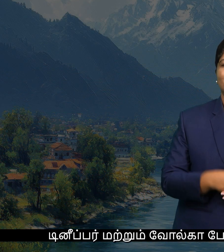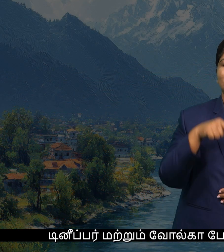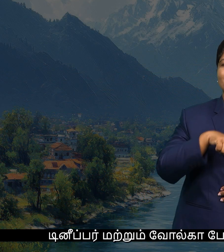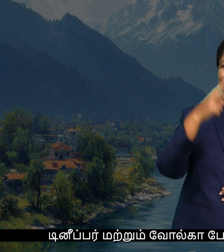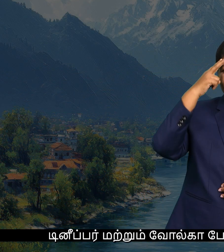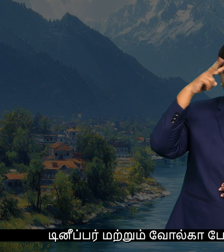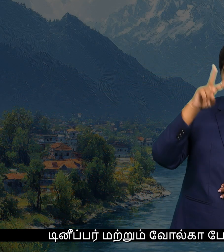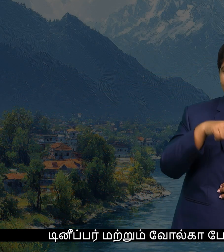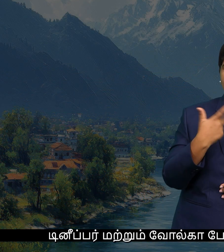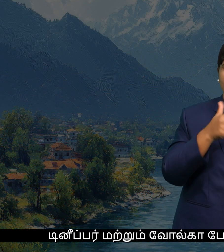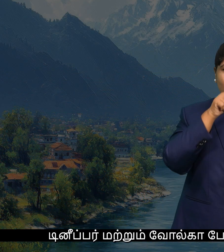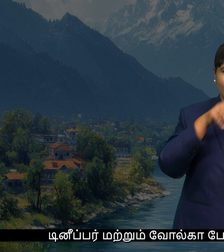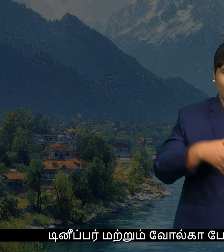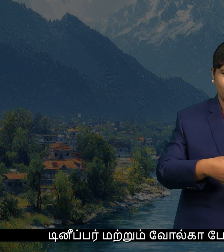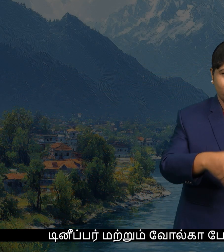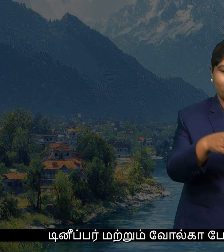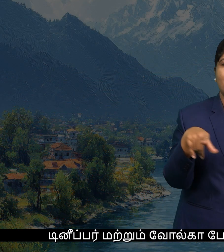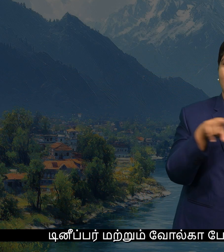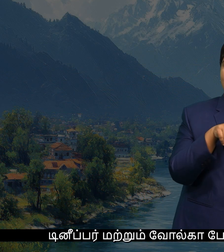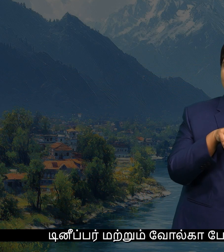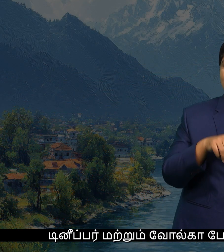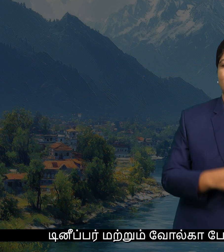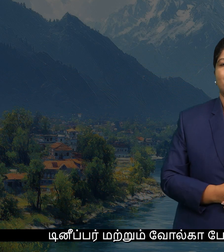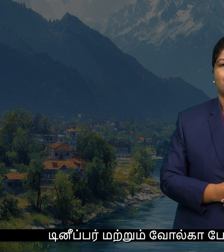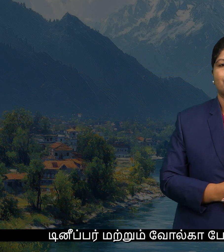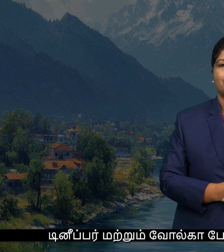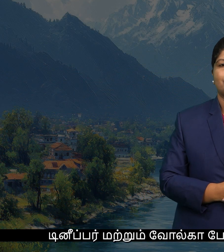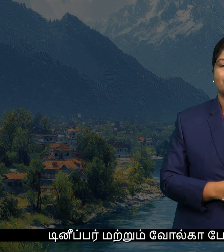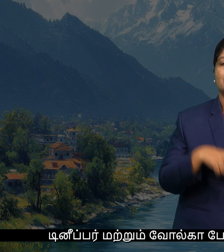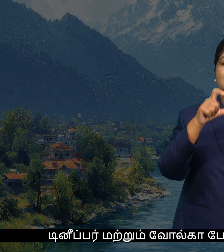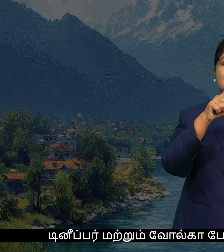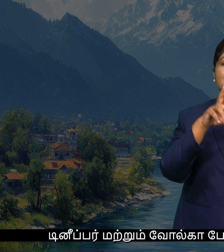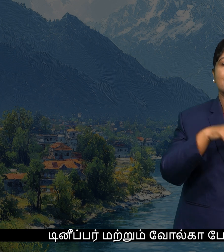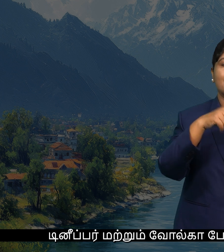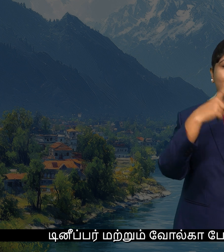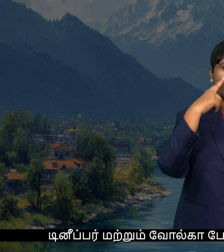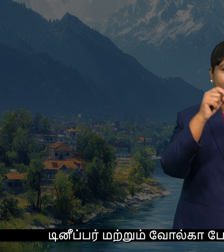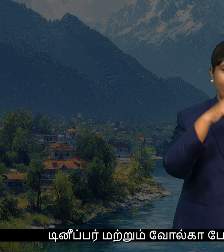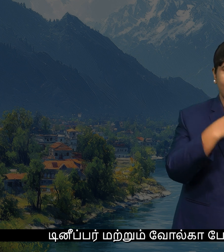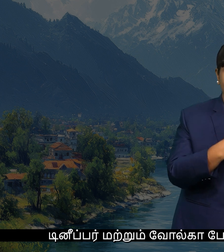டினிப்பர் மற்றும் வோல்கா போன்ற ஆறுகளை உருவாக்குகிறது.